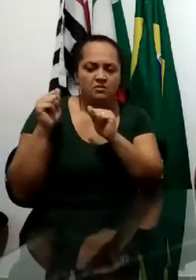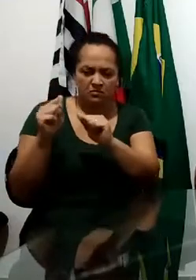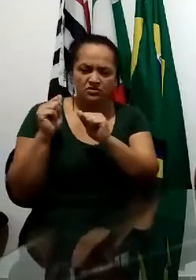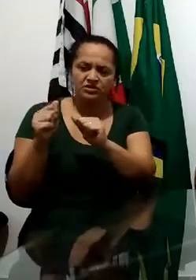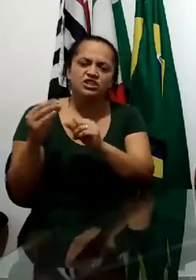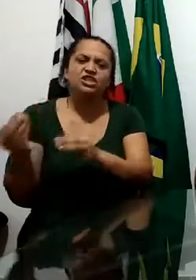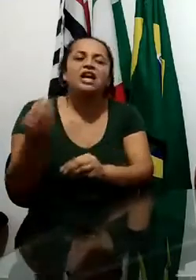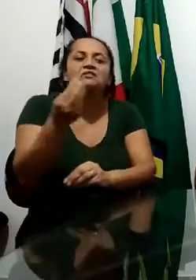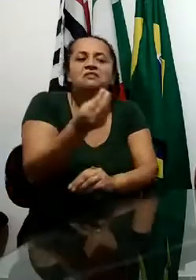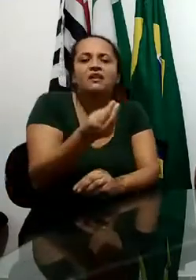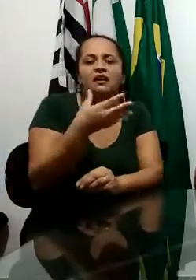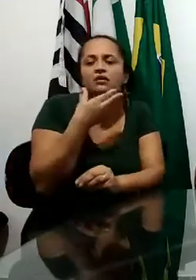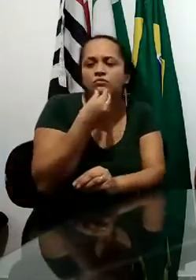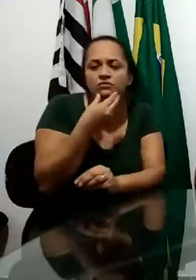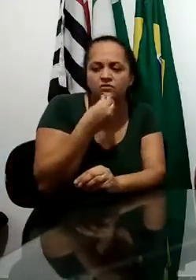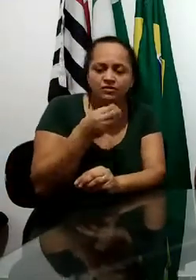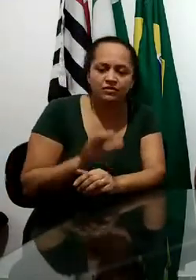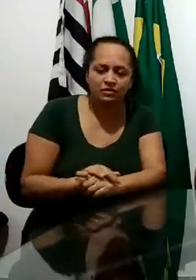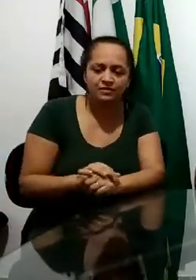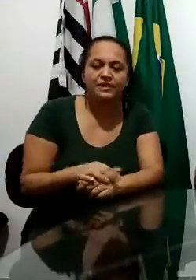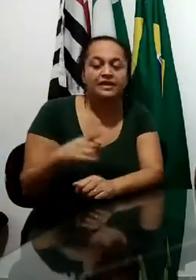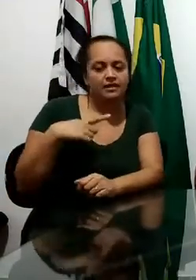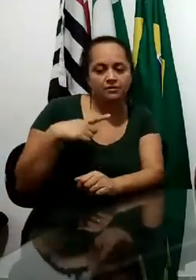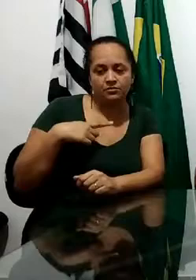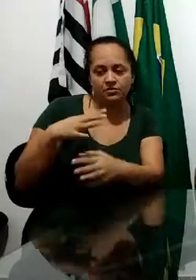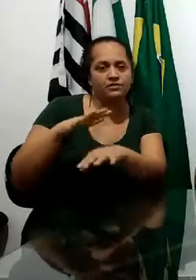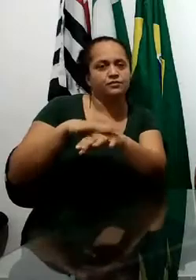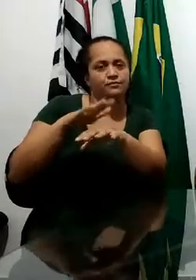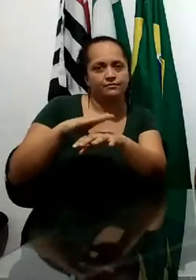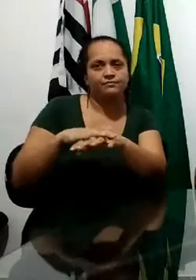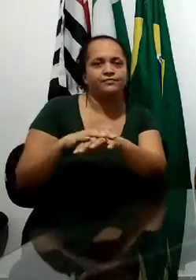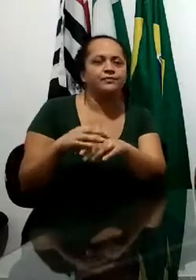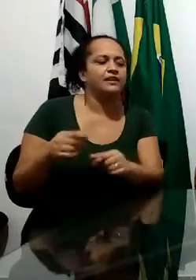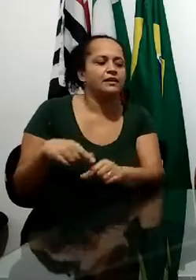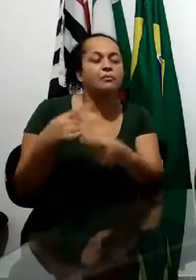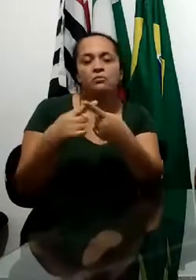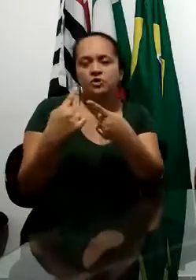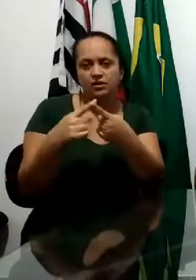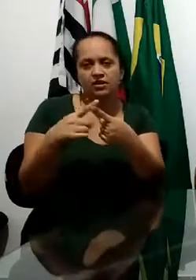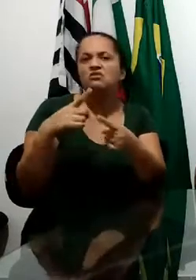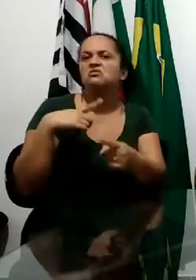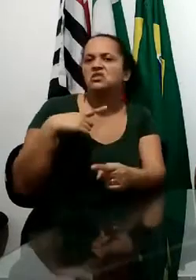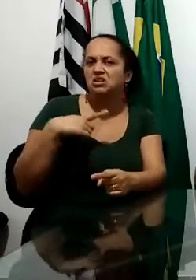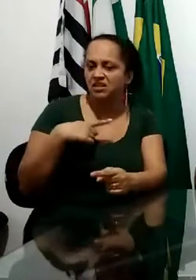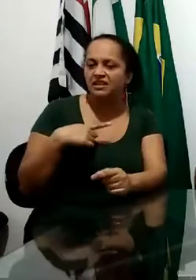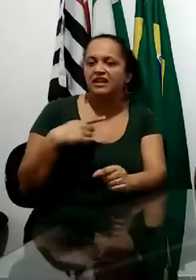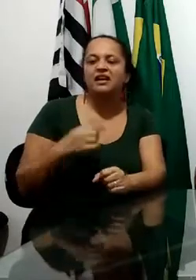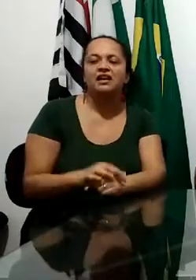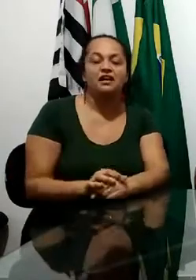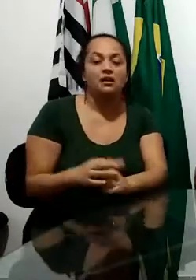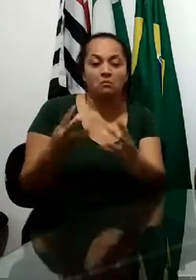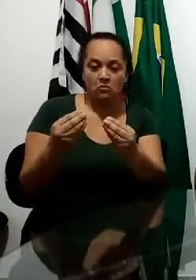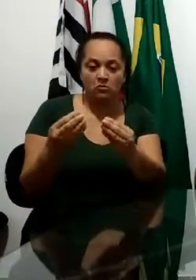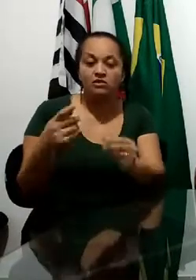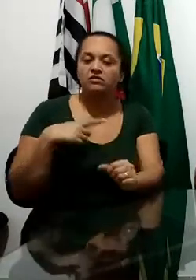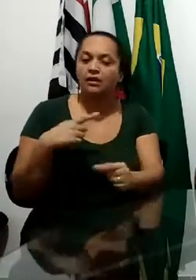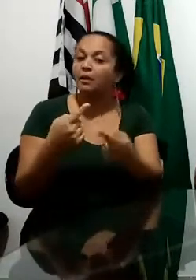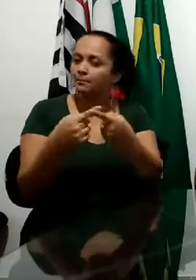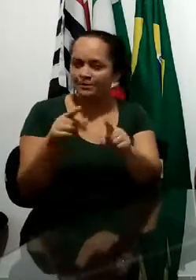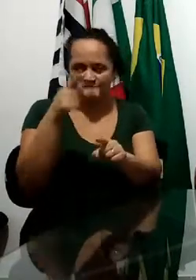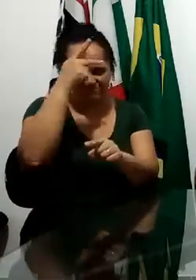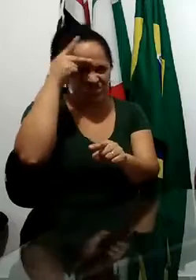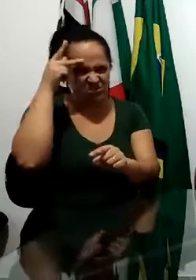lhe dará e terá em abundância, mas aquele que não tem, até o que tem lhe será tirado,